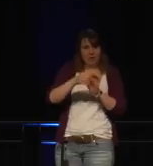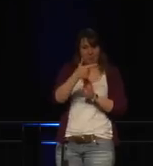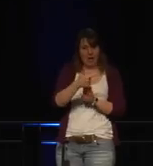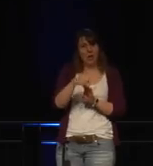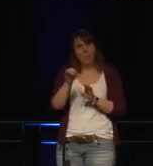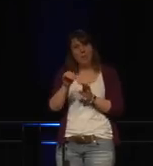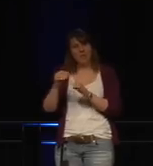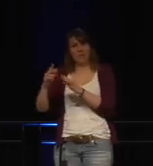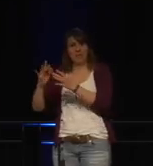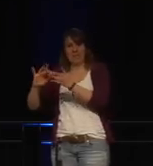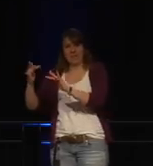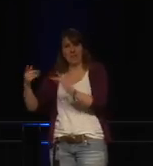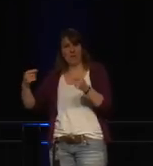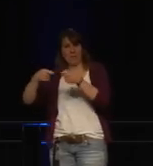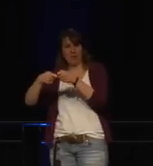internet incluido.